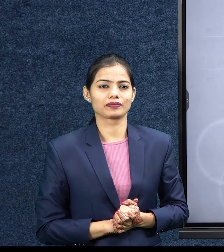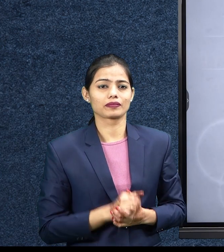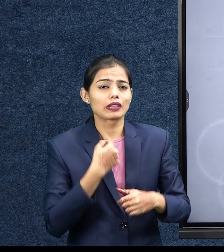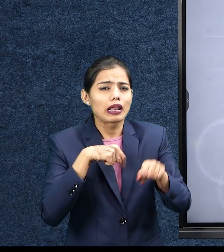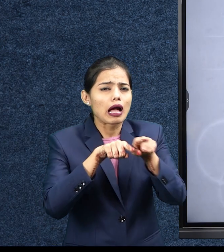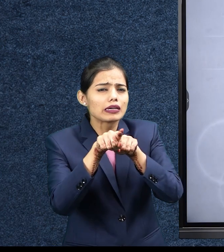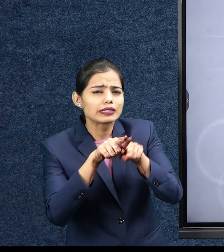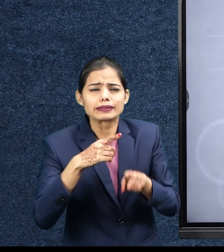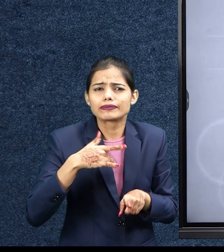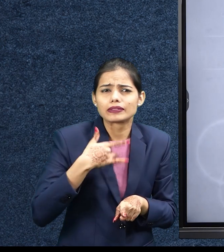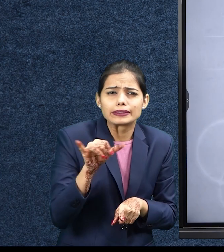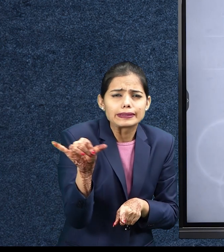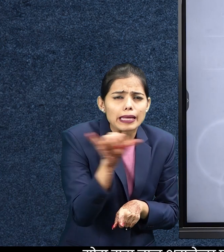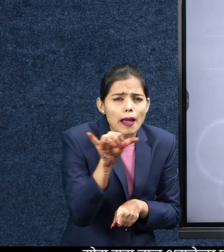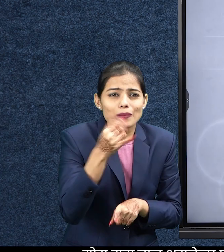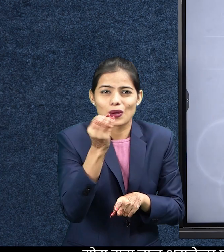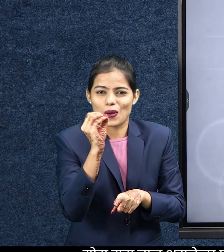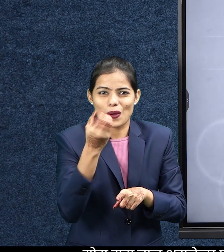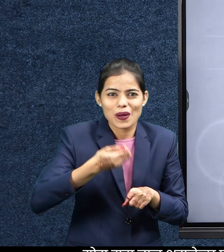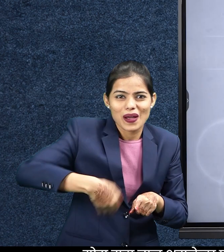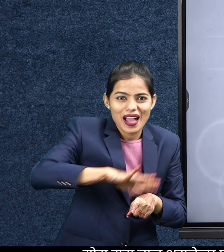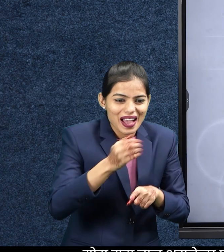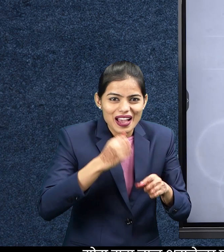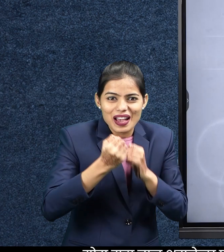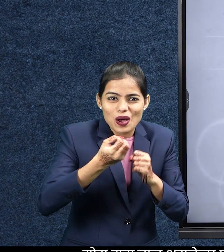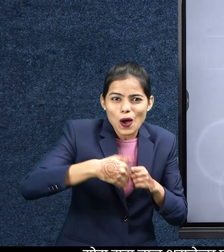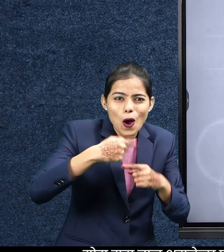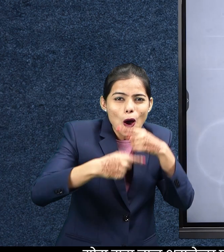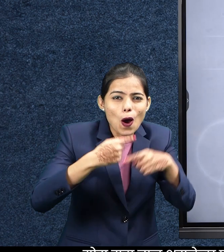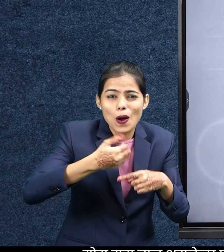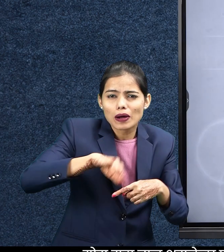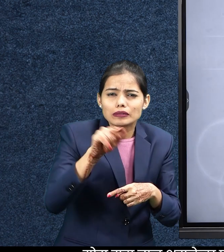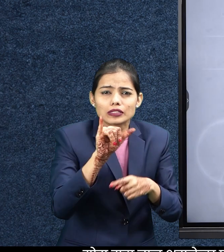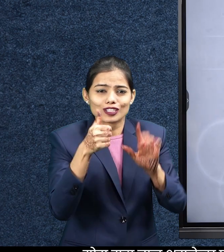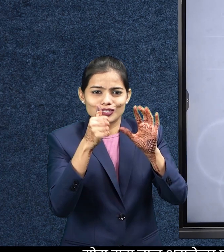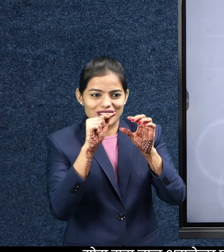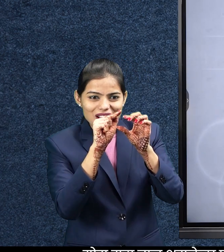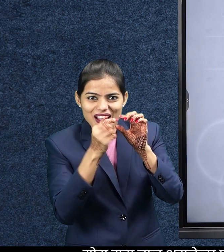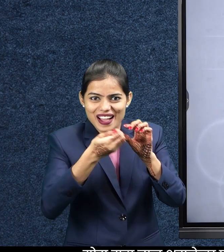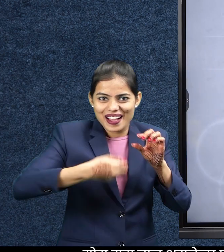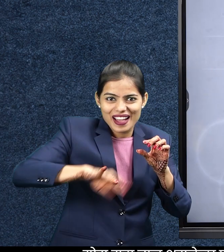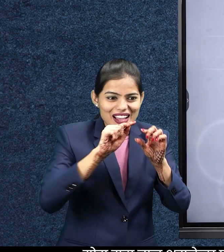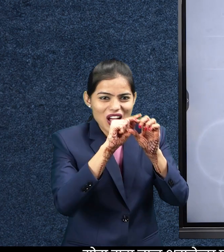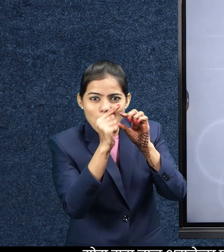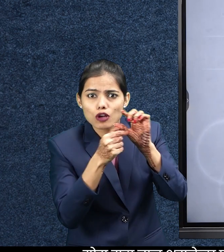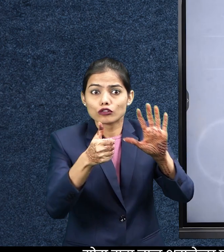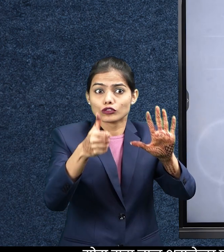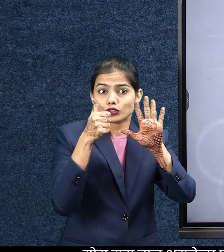हे उदाहरण: गोरा 6 बाजू असलेला फासे रोल करणे आणि 6 पेक्षा मोठी संख्या मिळवणे